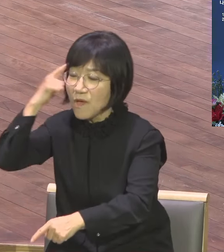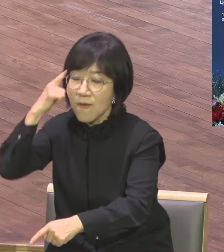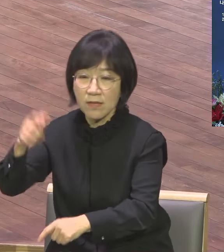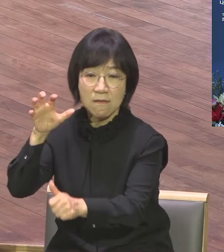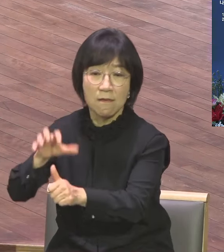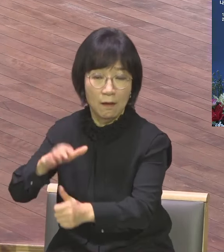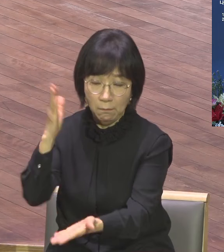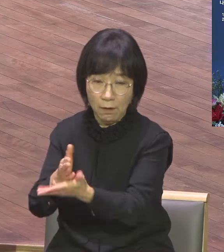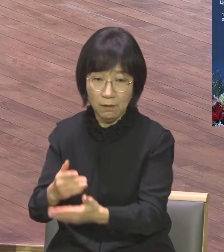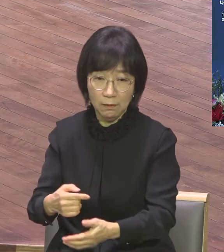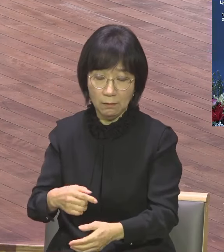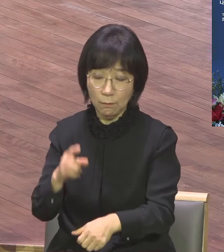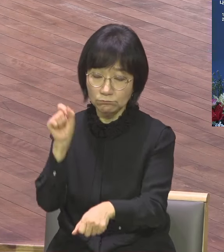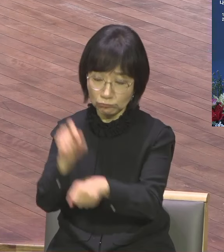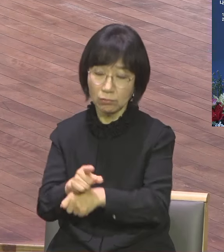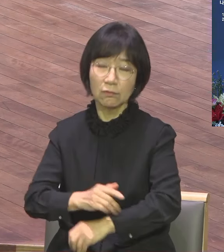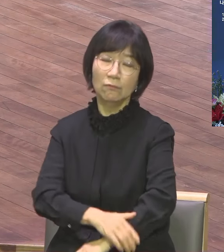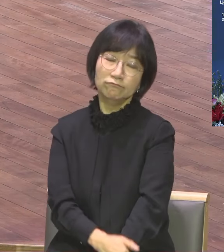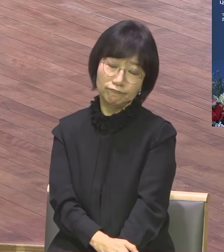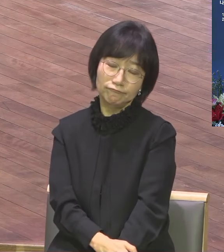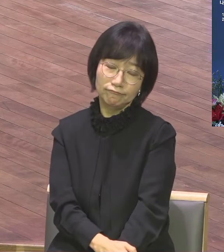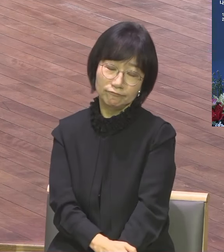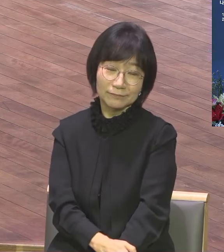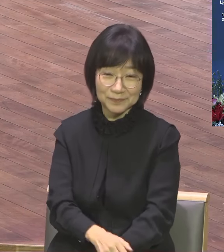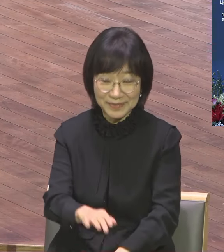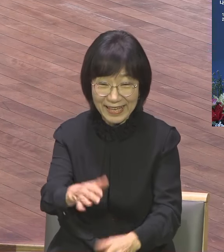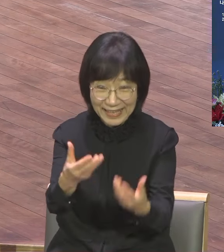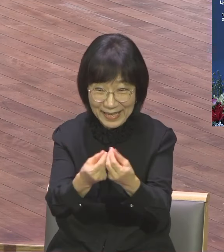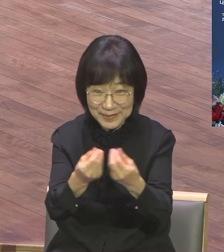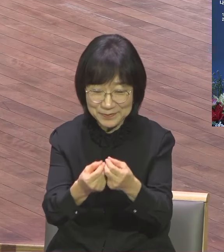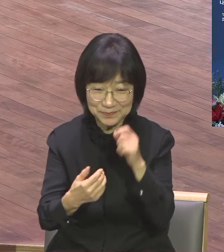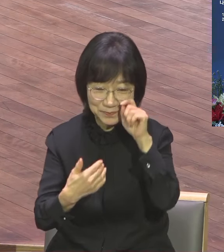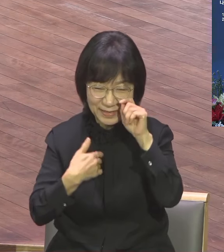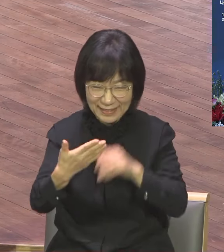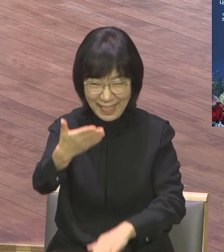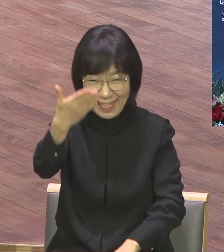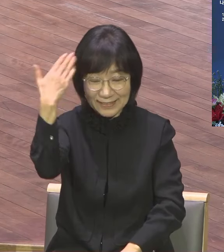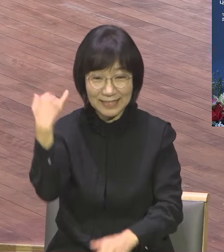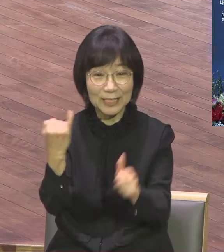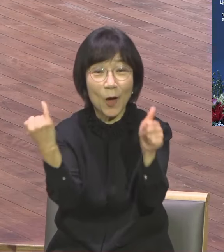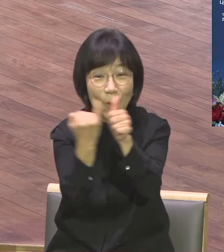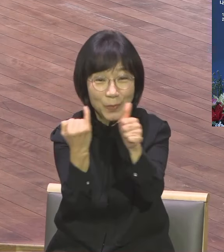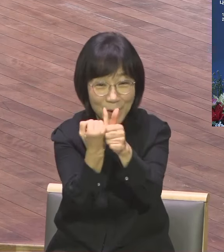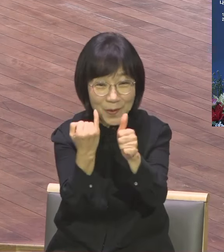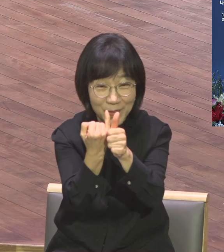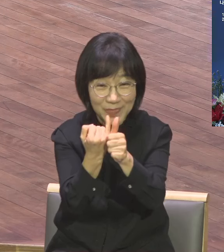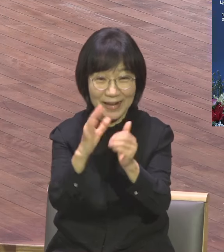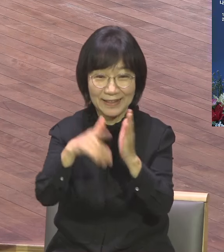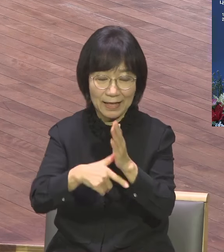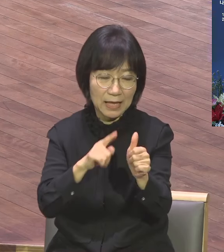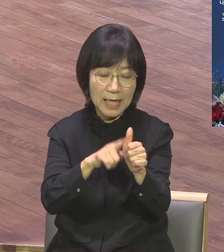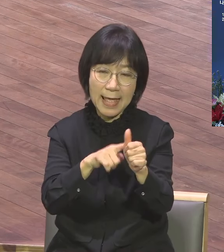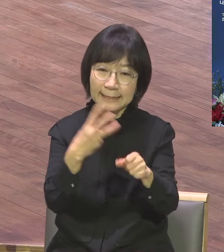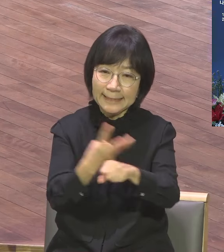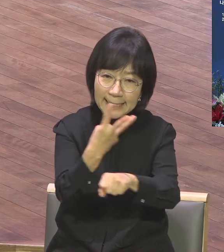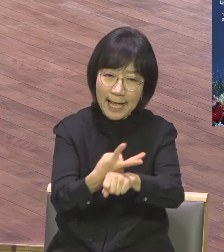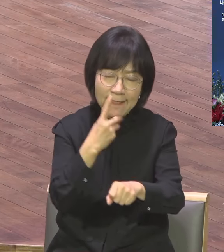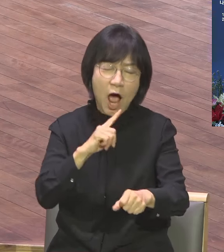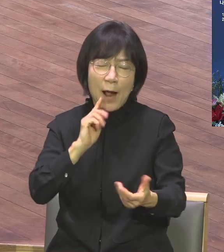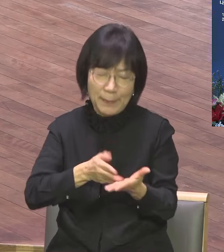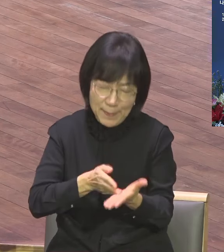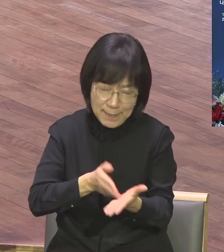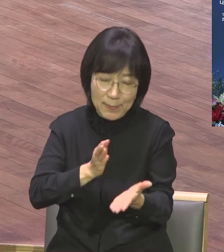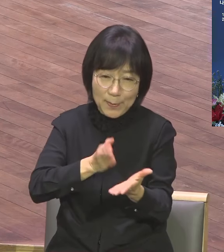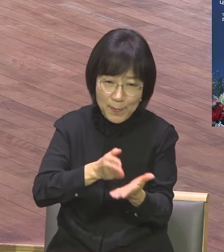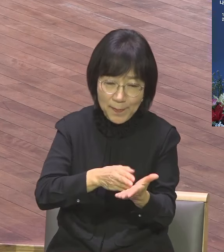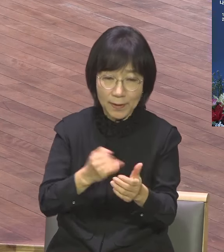체질 그래, 체질. 제가 집사람 옛날에 친구들 만나서 한 3시간 동안 포럼 하는데 한마디도 안 해. 그